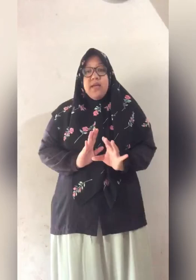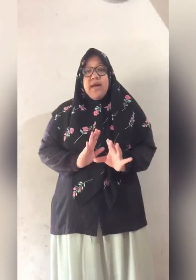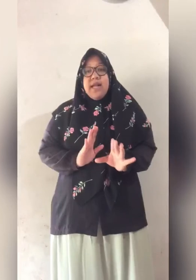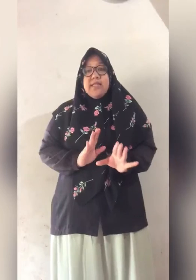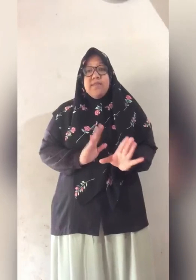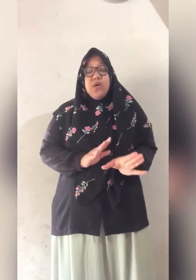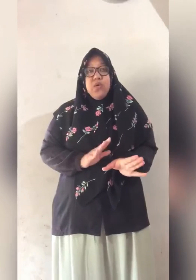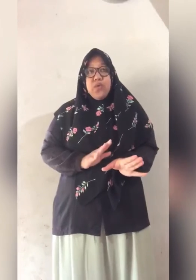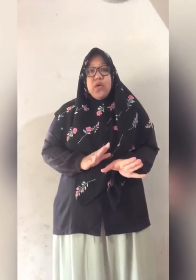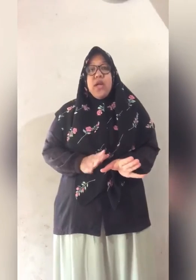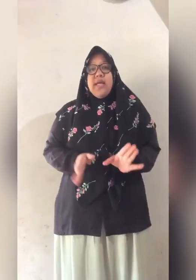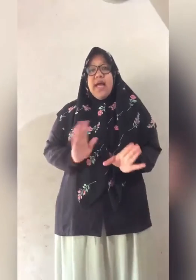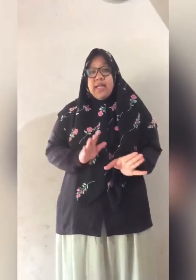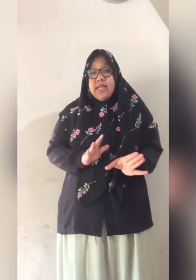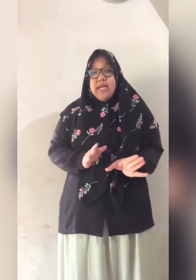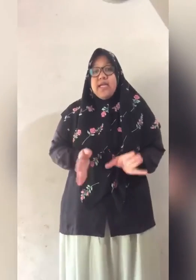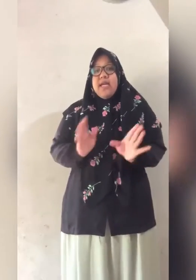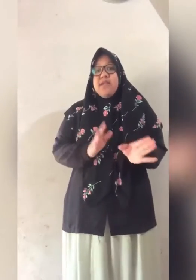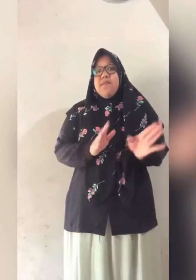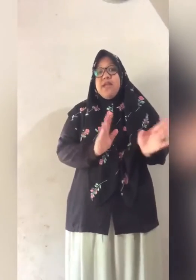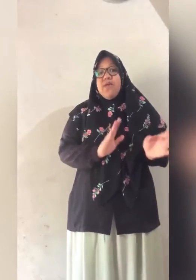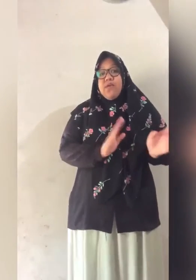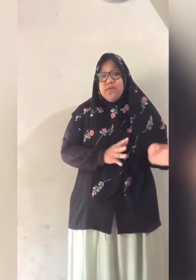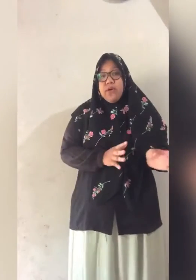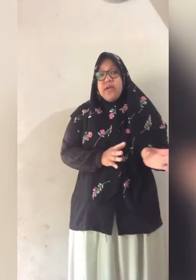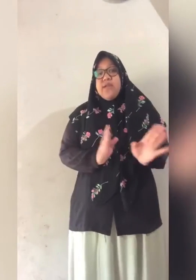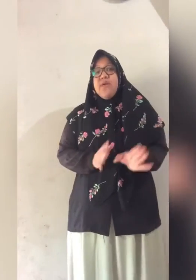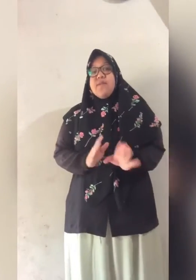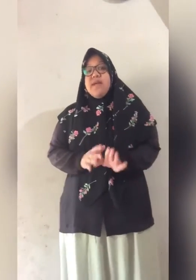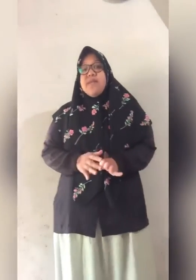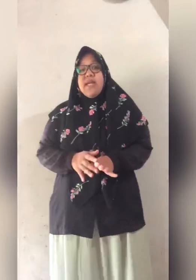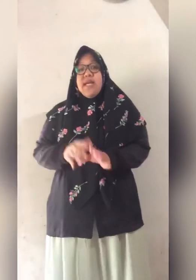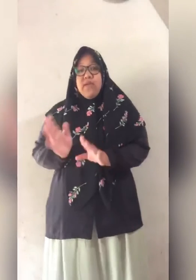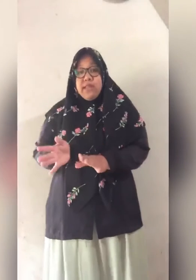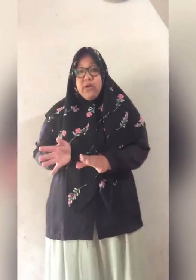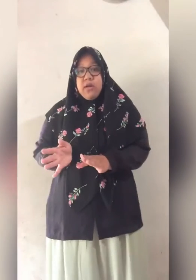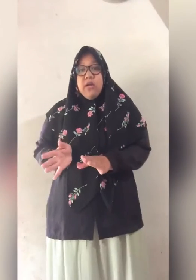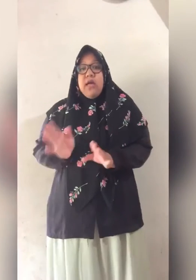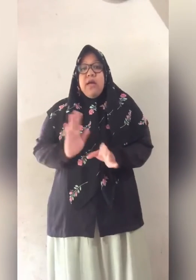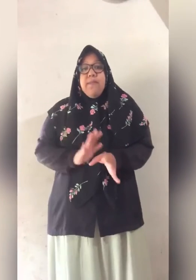bahan semikonduktor, yang artinya dia bisa menjadi konduktor dan juga bisa menjadi isolator.